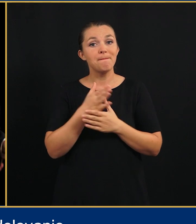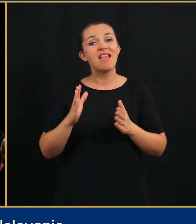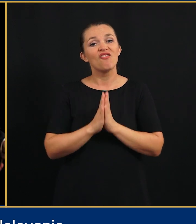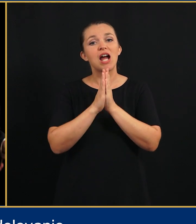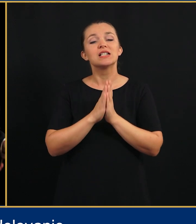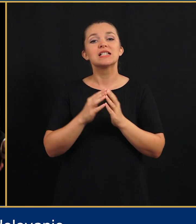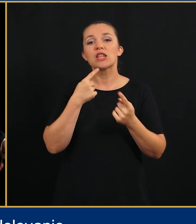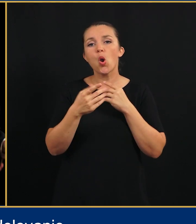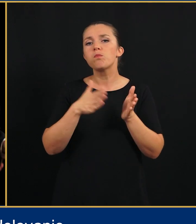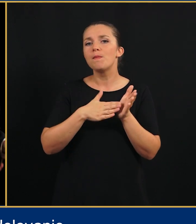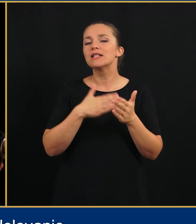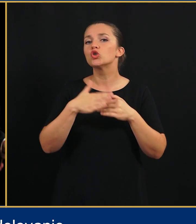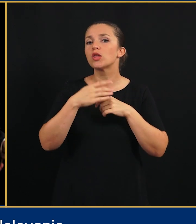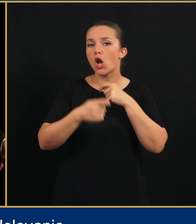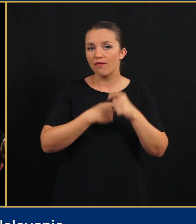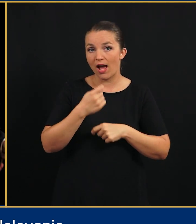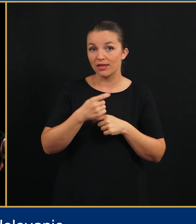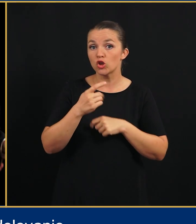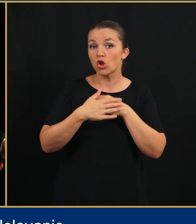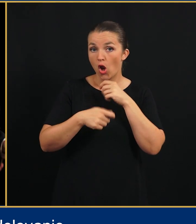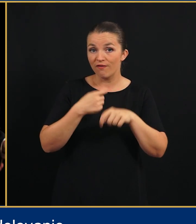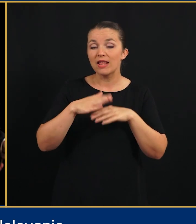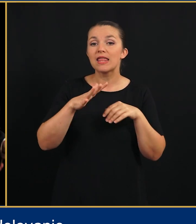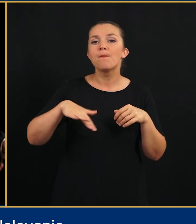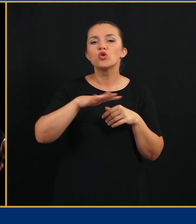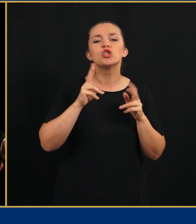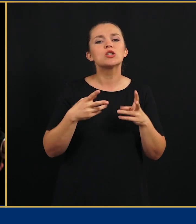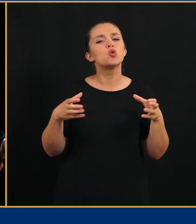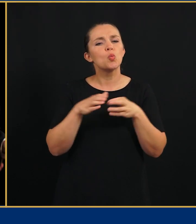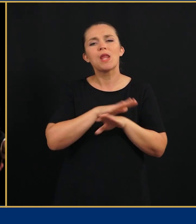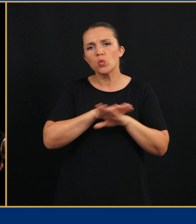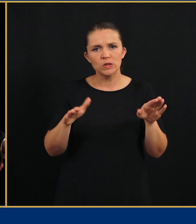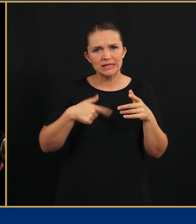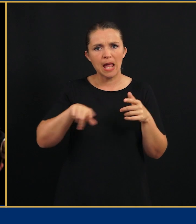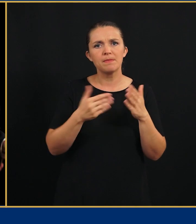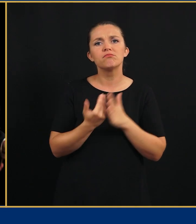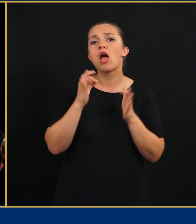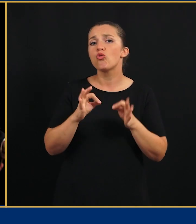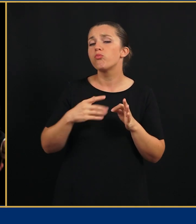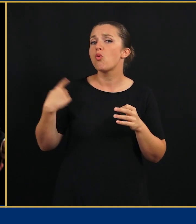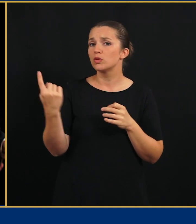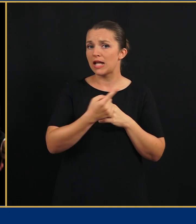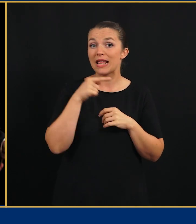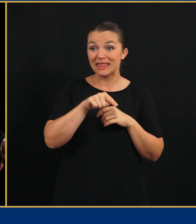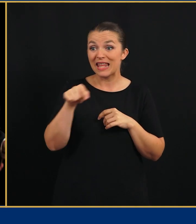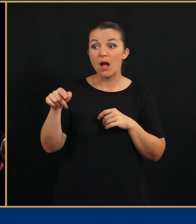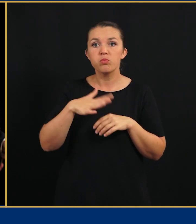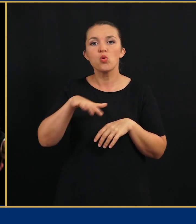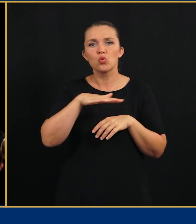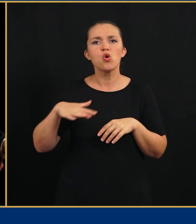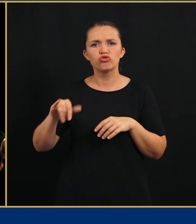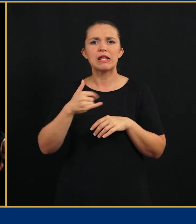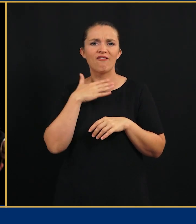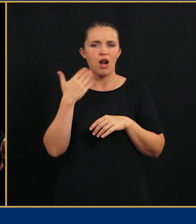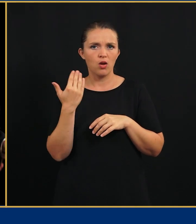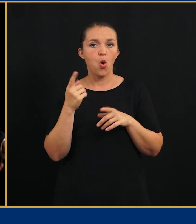Medverski dialog pomeni sodelovanje. Sodelovanje na področjih, ki so skupna vsem, za dobro vseh. In teh področij je kar